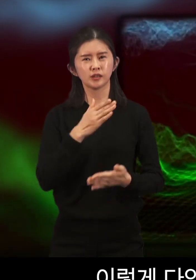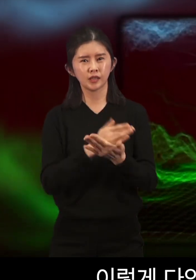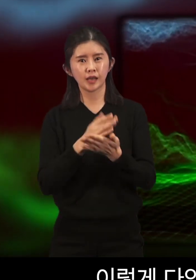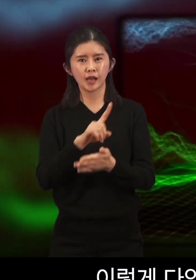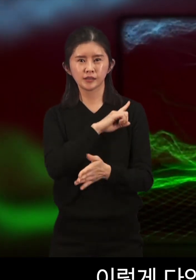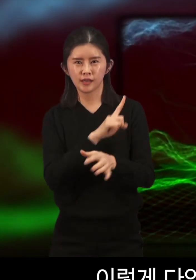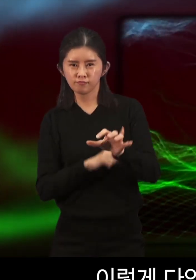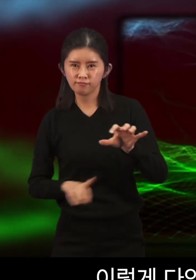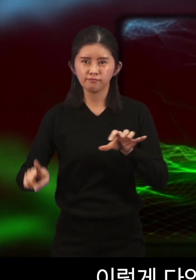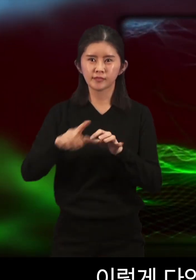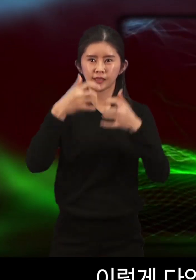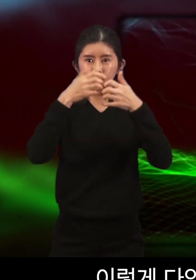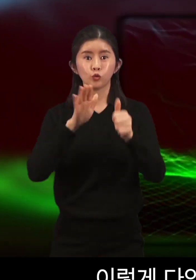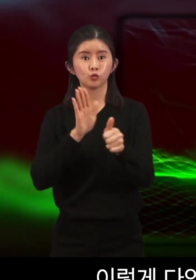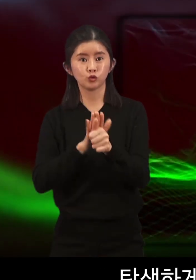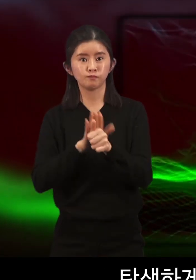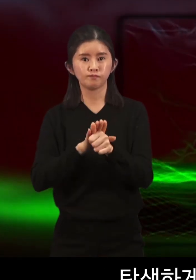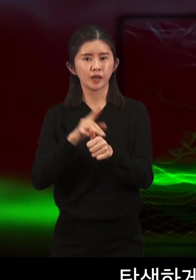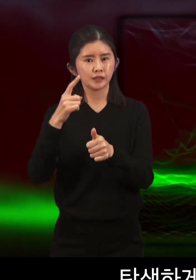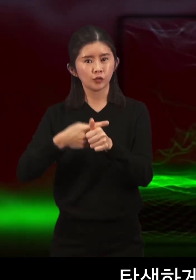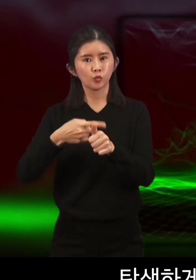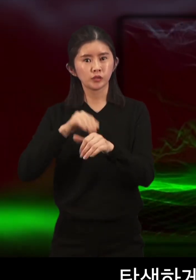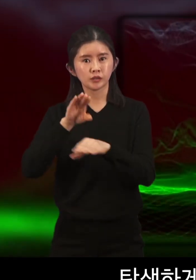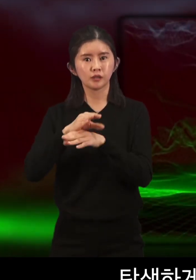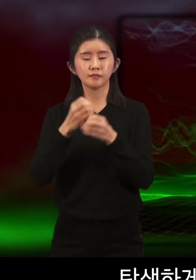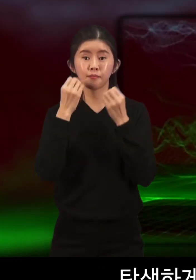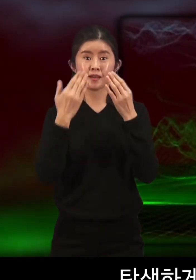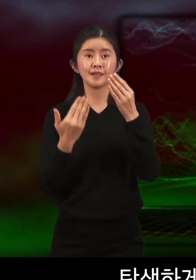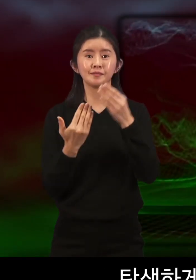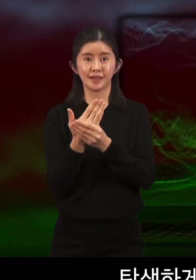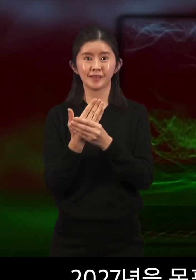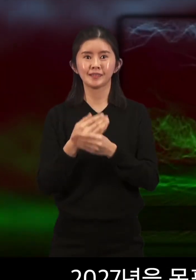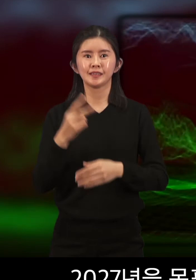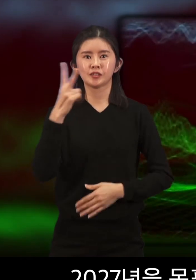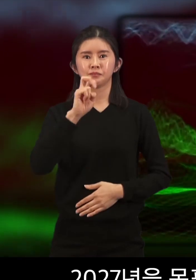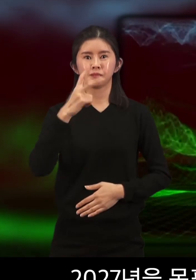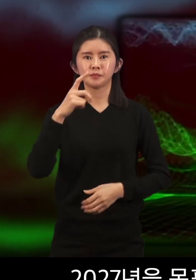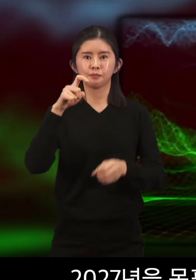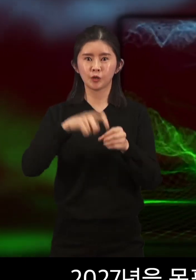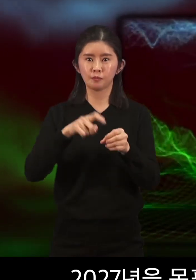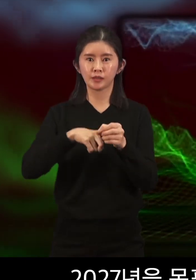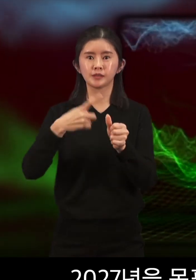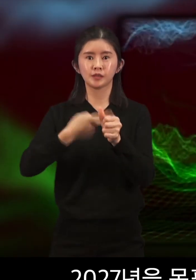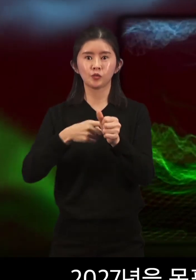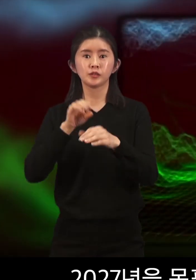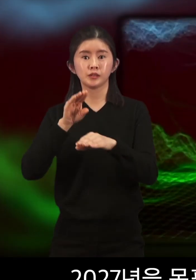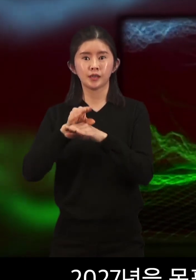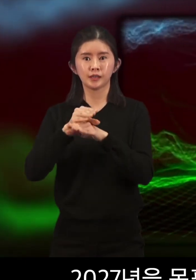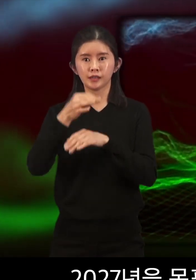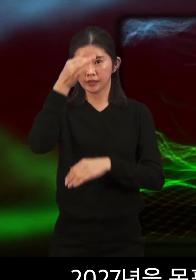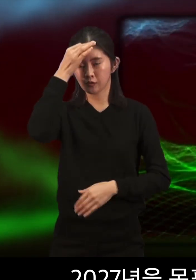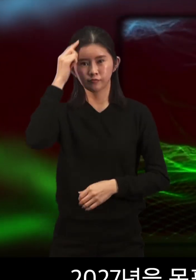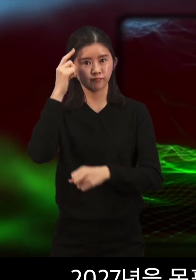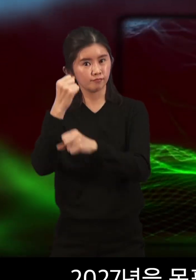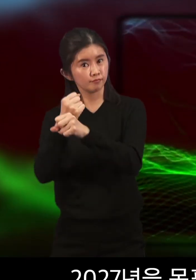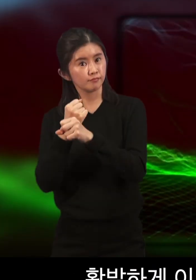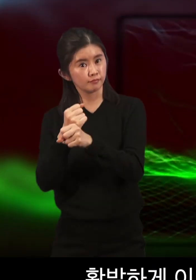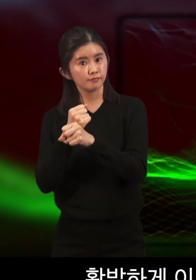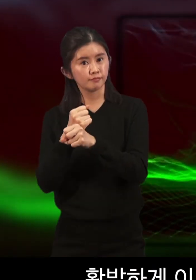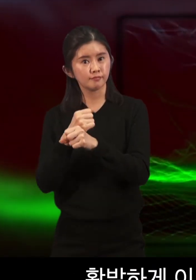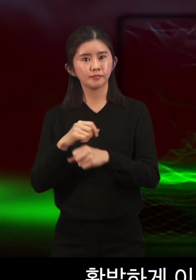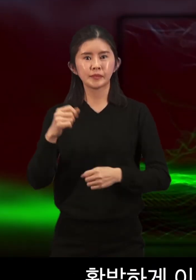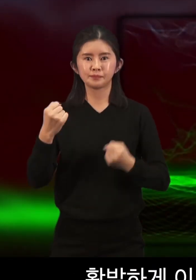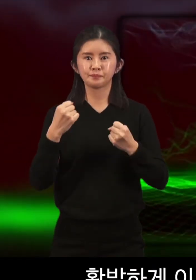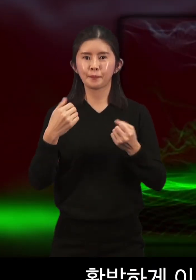이렇게 다양한 첨단기기의 도움으로 탄생하게 된 자율주행자동차는 2027년을 목표로 자율주행기술의 연구가